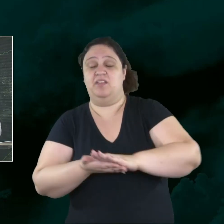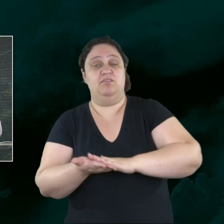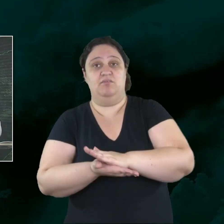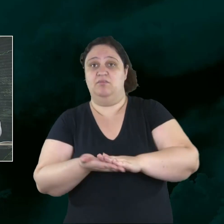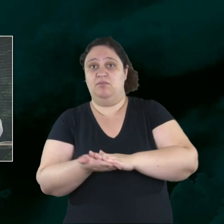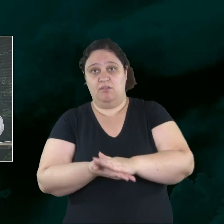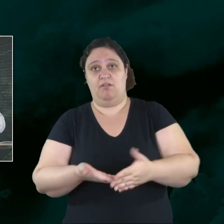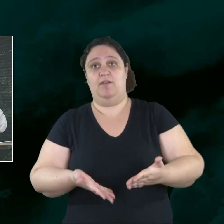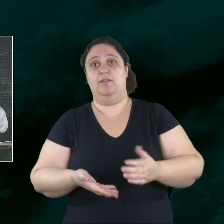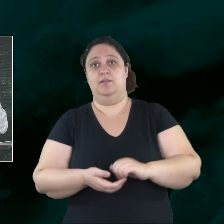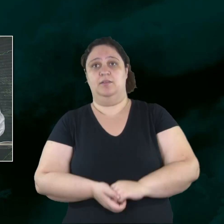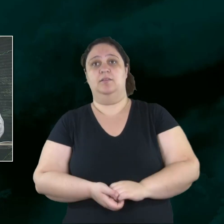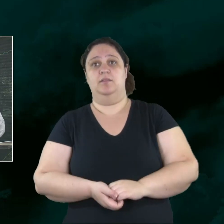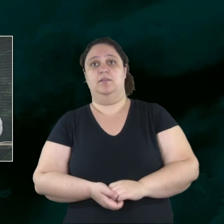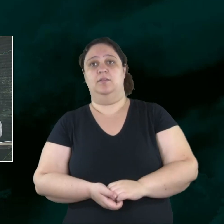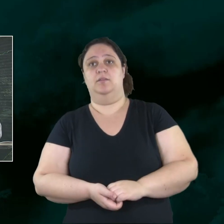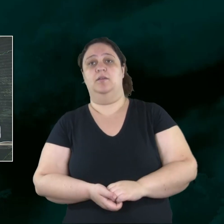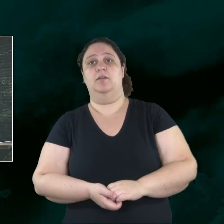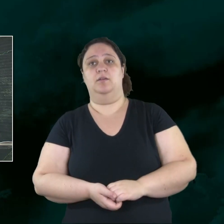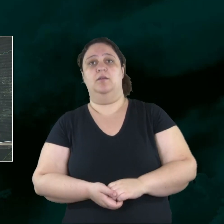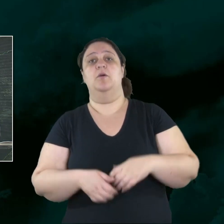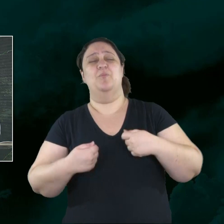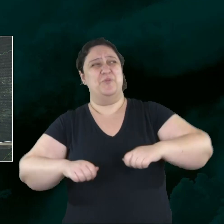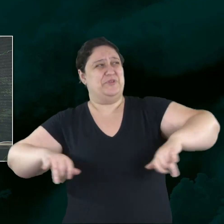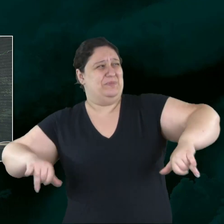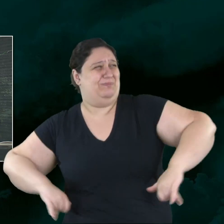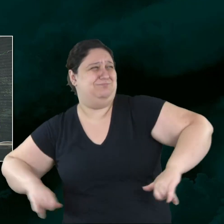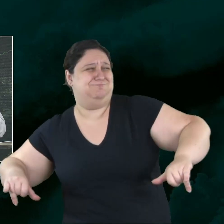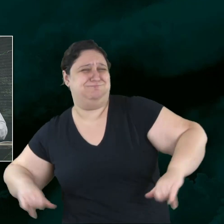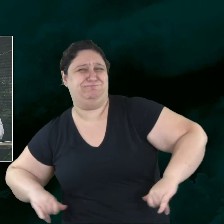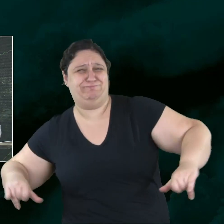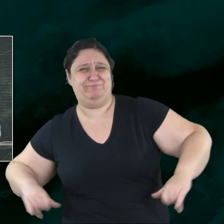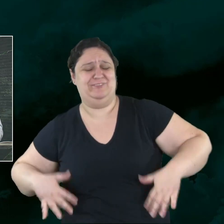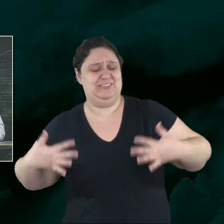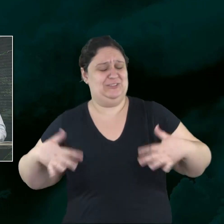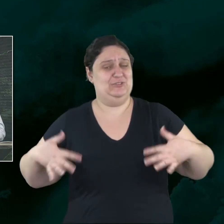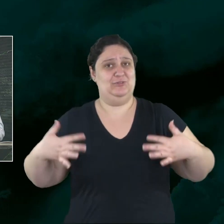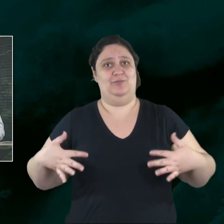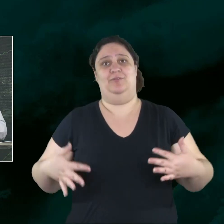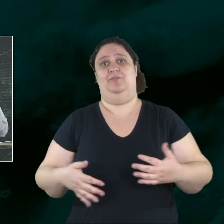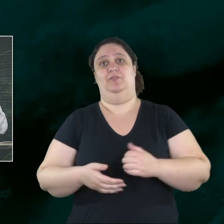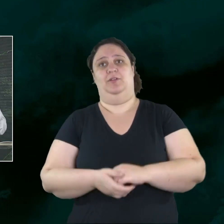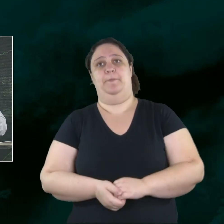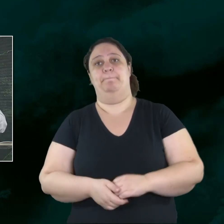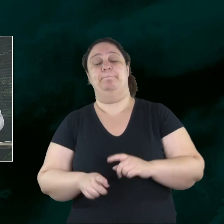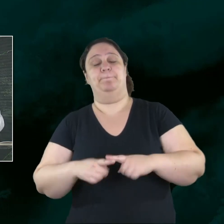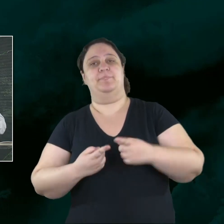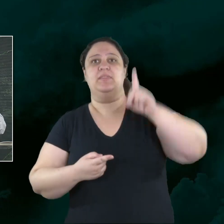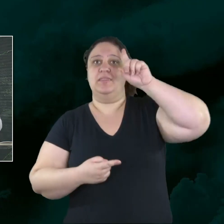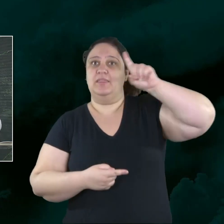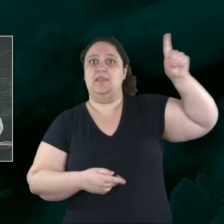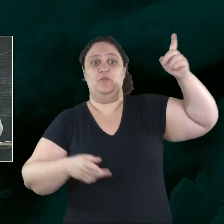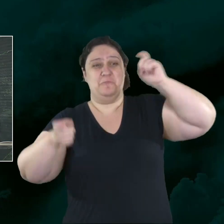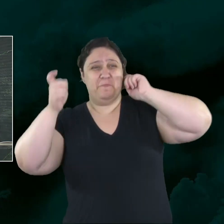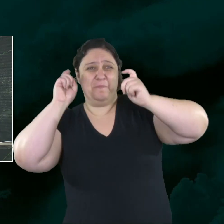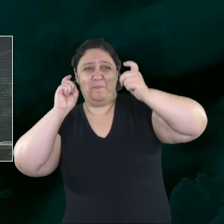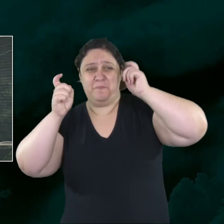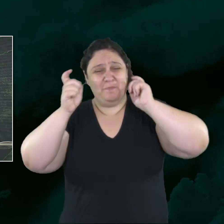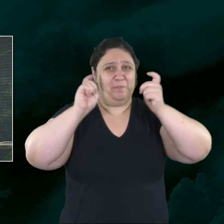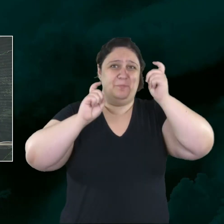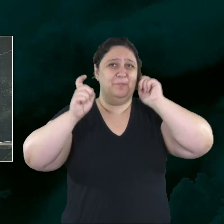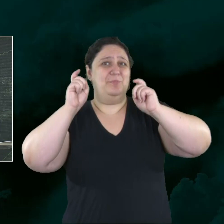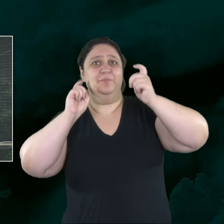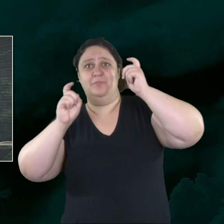podiam, né, ser muito maltratados e não era ilegal fazê-lo. Mas Deus se preocupou em fazer,